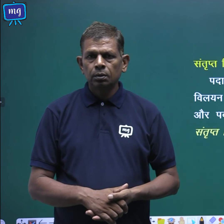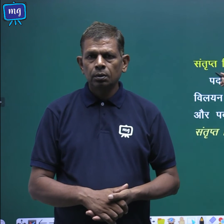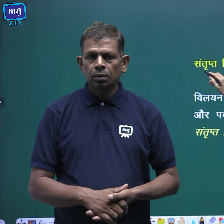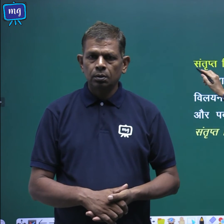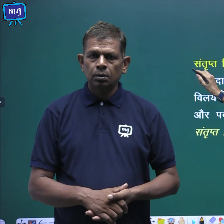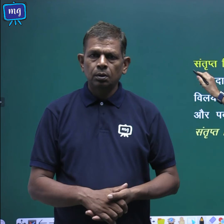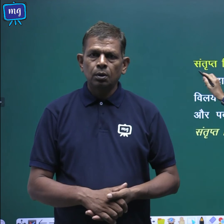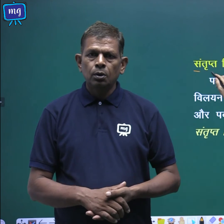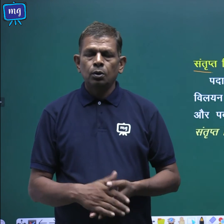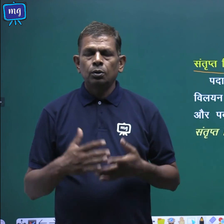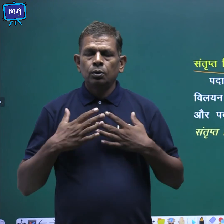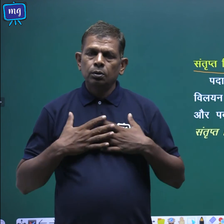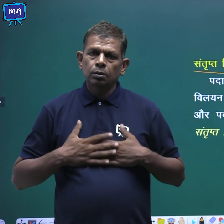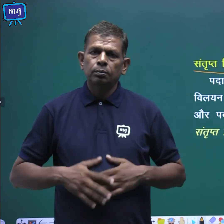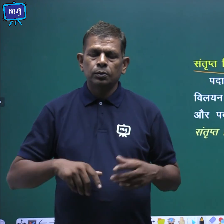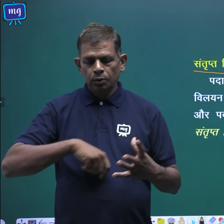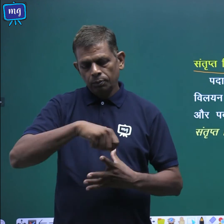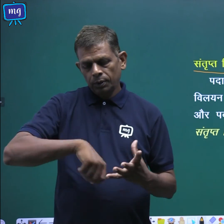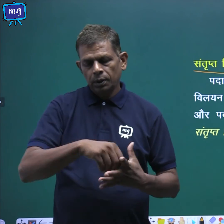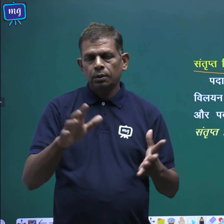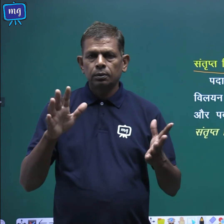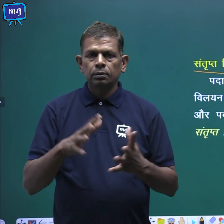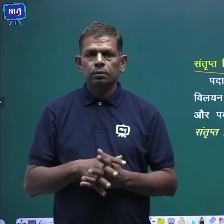संतृप्त विलयन।